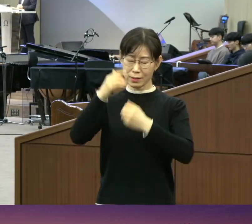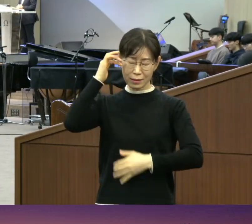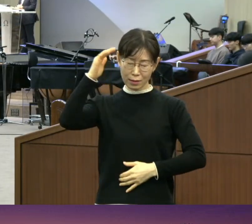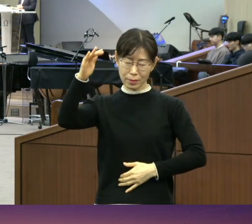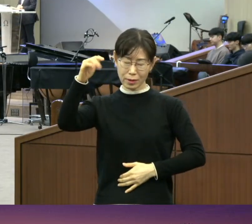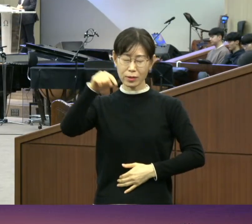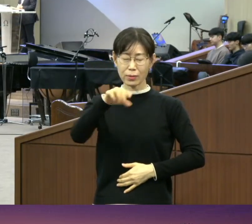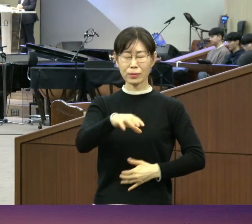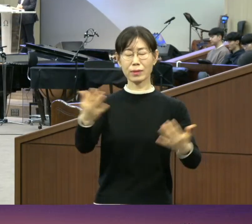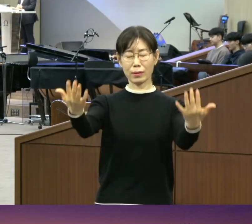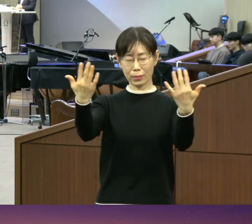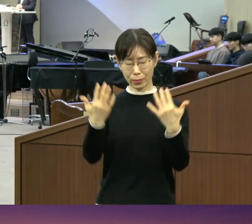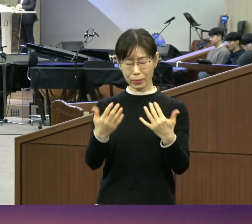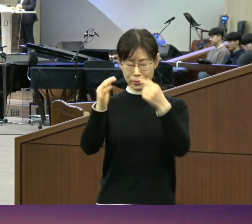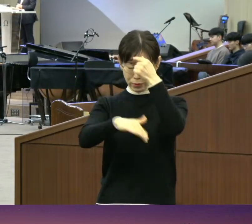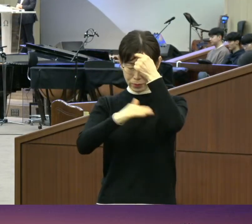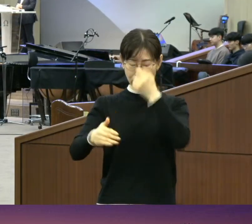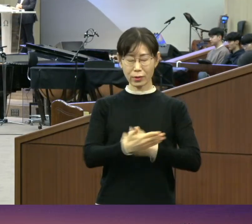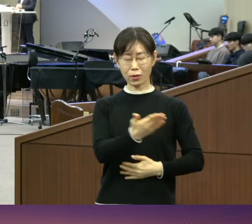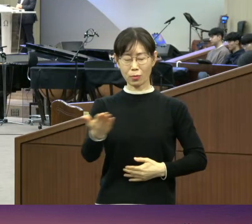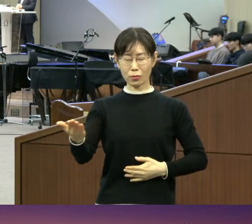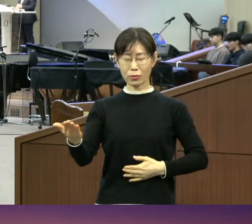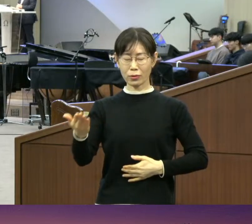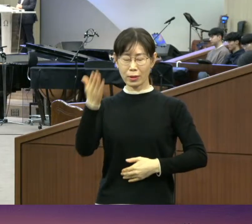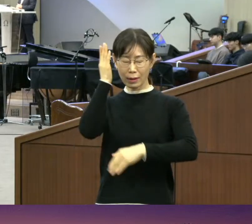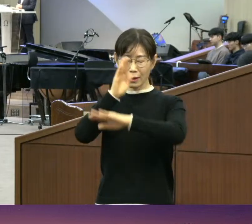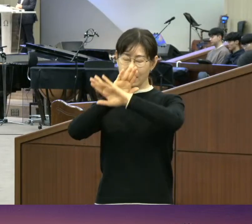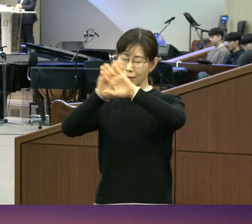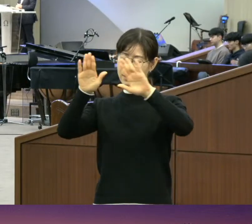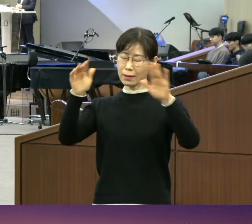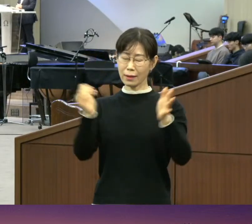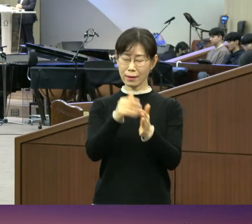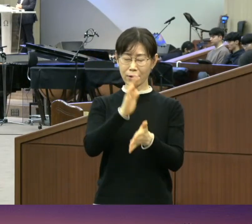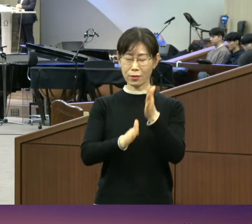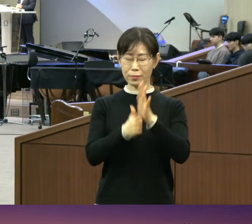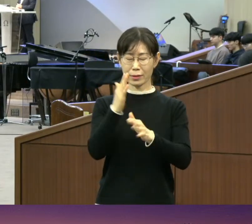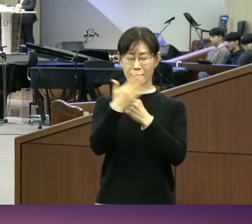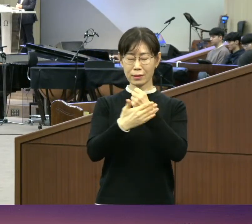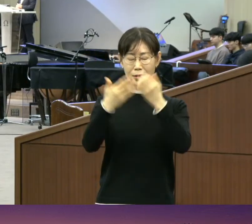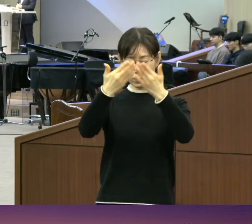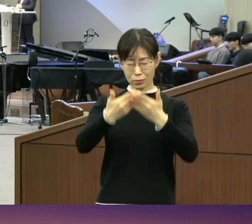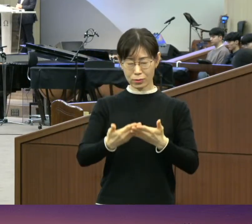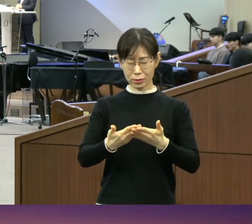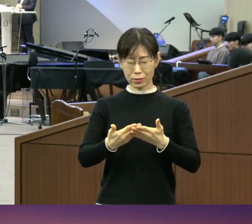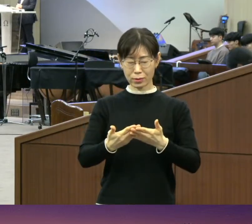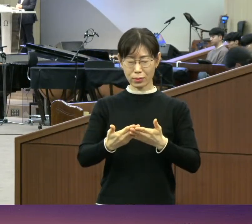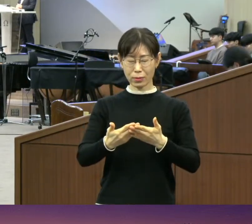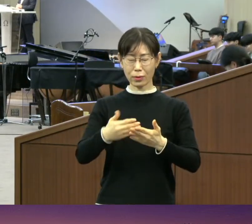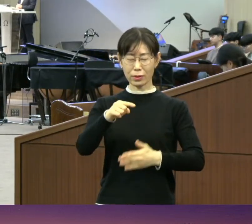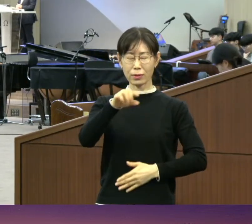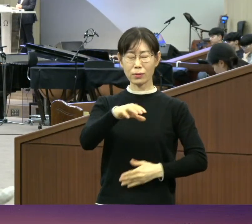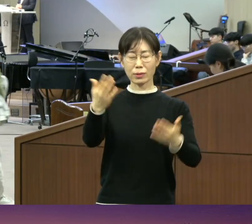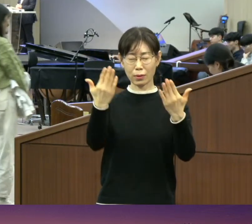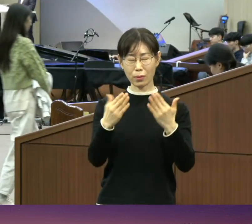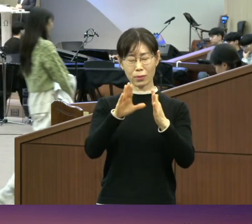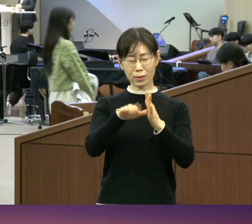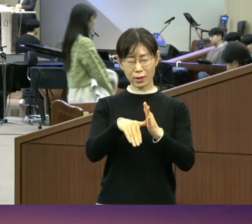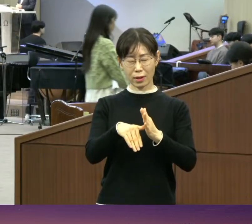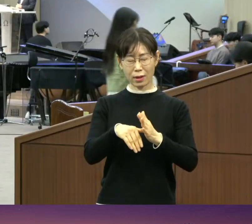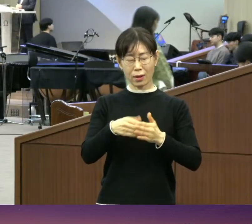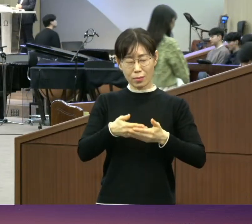주의 백성들에게 하늘의 한량없는 은혜를 부어주시고 올 때 무거운 짐을 지고 왔지만 갈